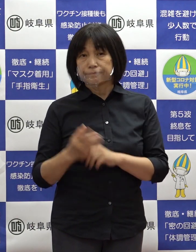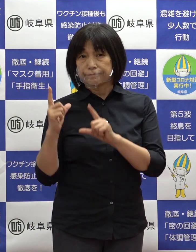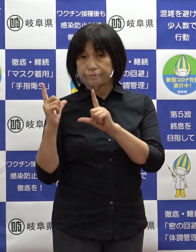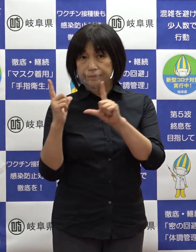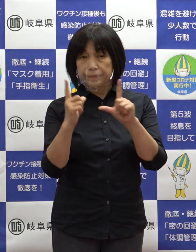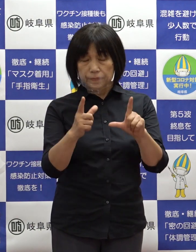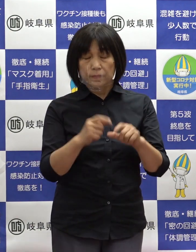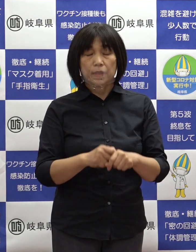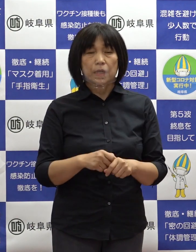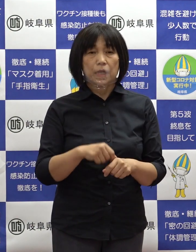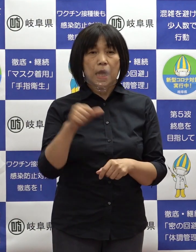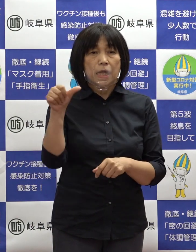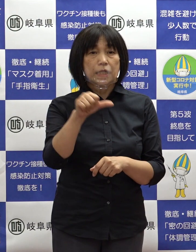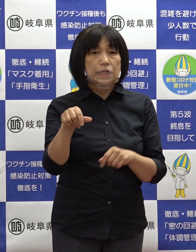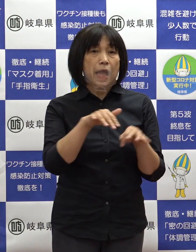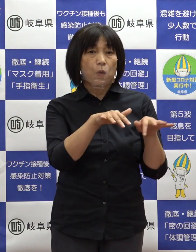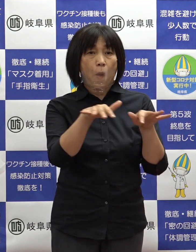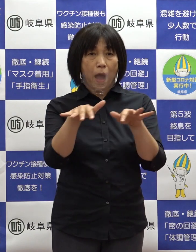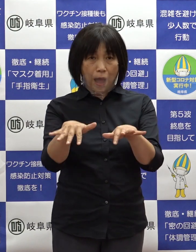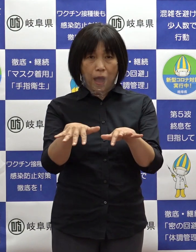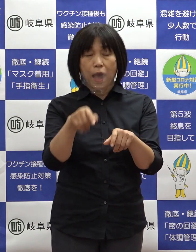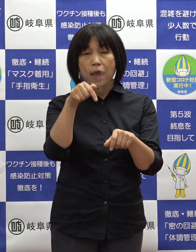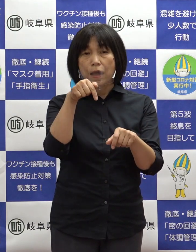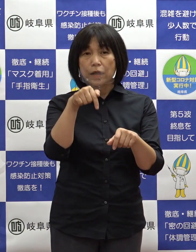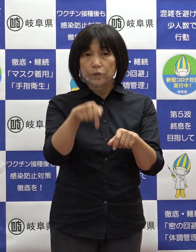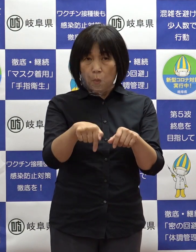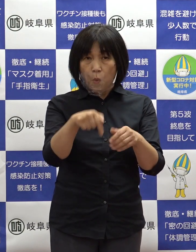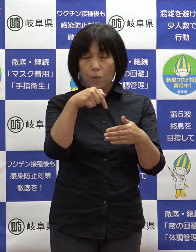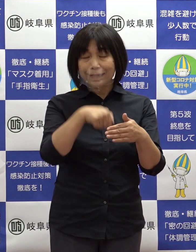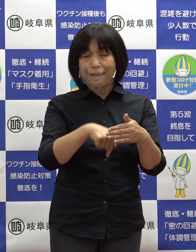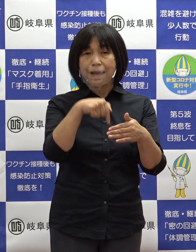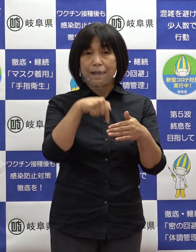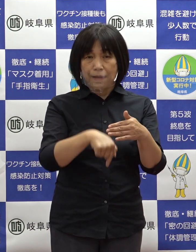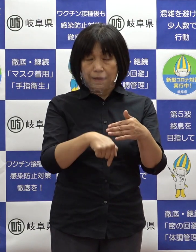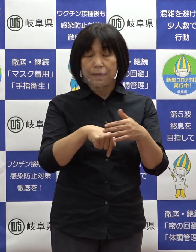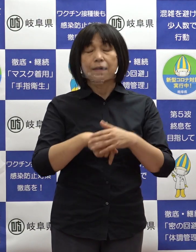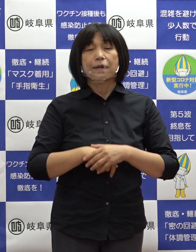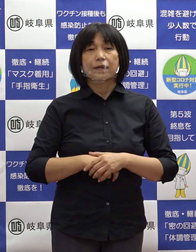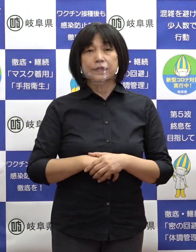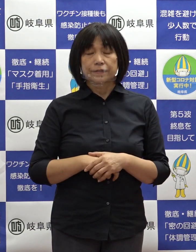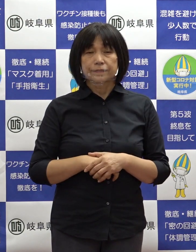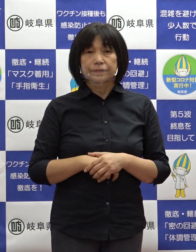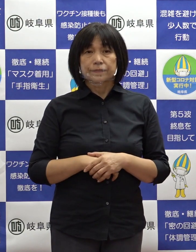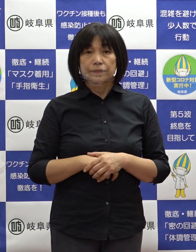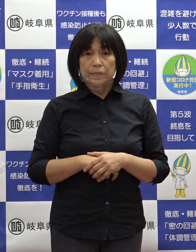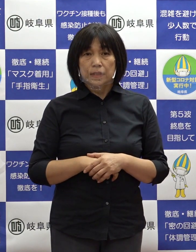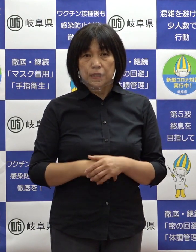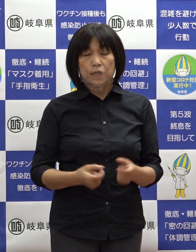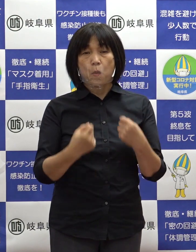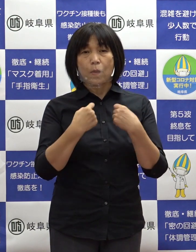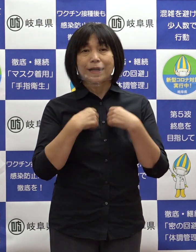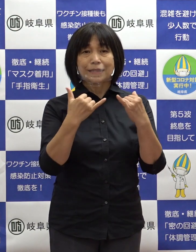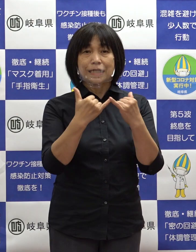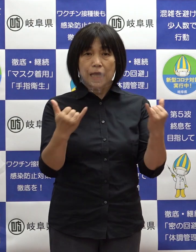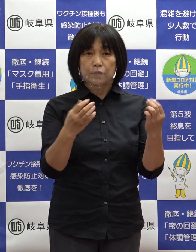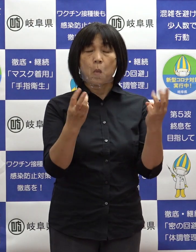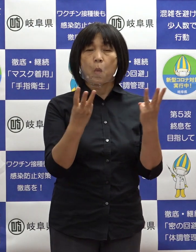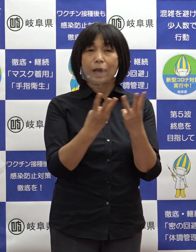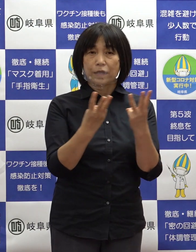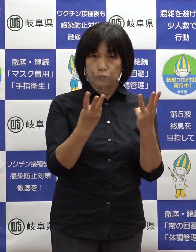この第5波の特に第5波におけるですね、感染者の数と